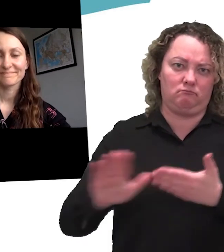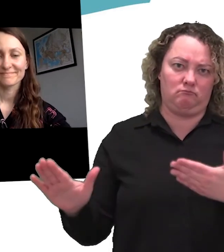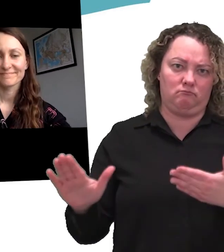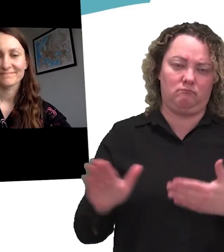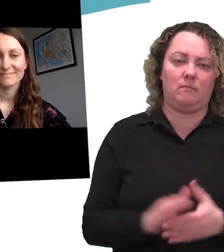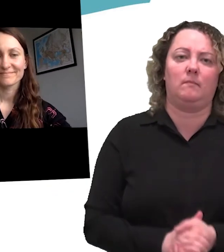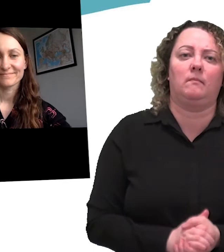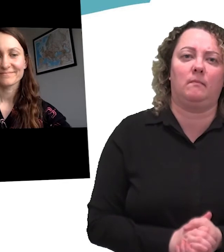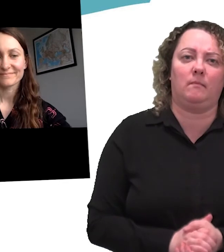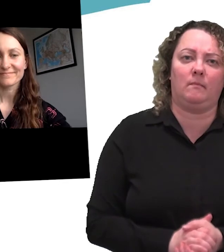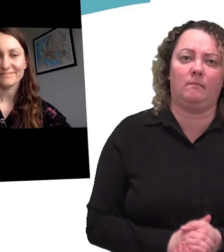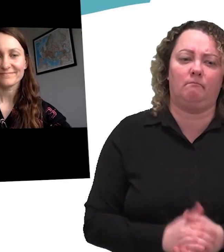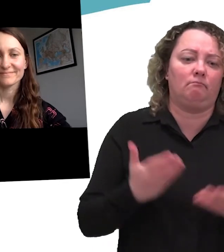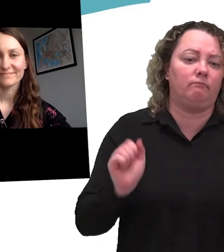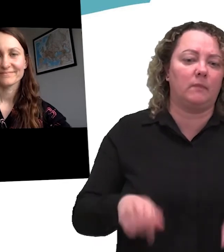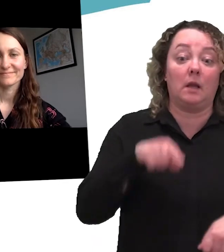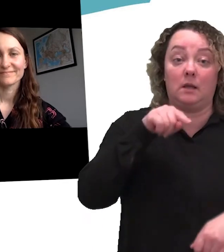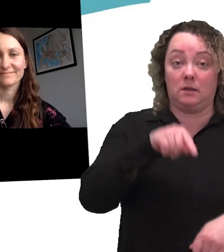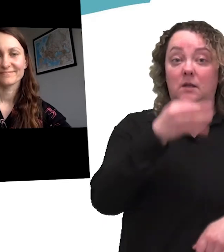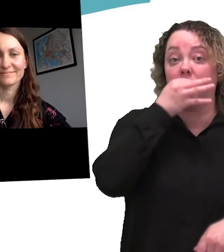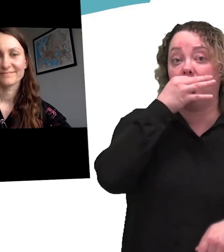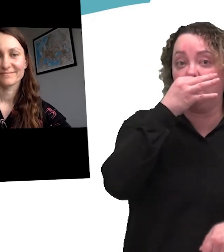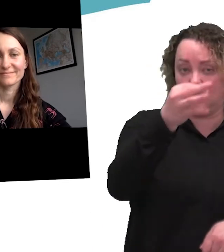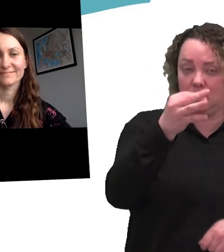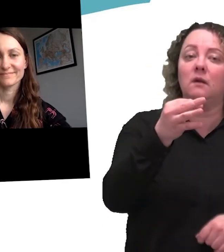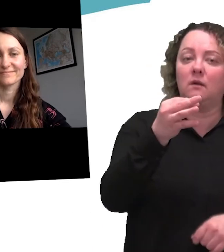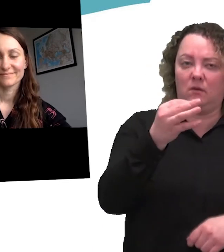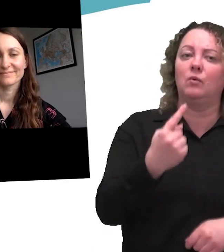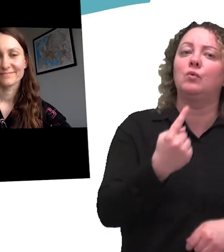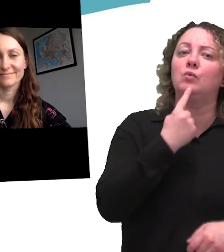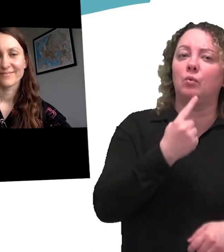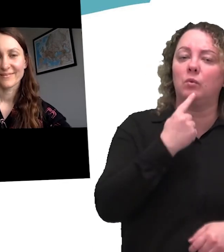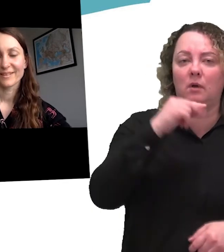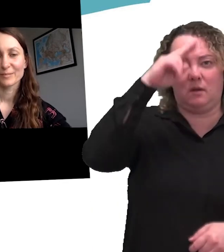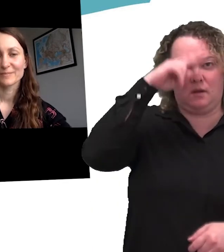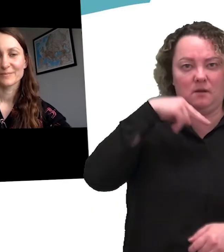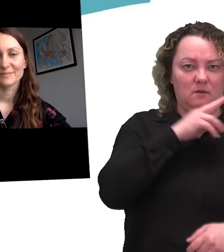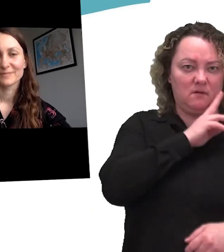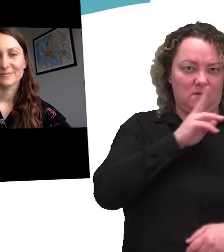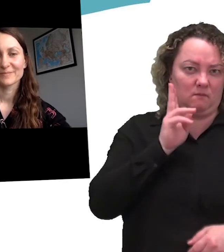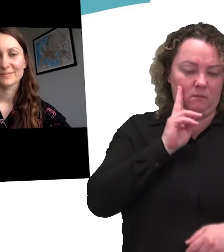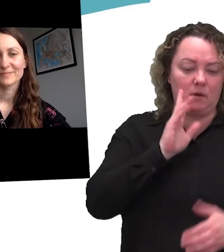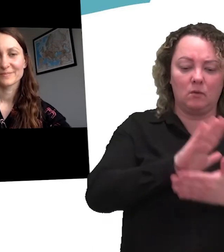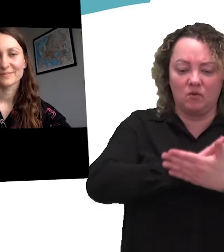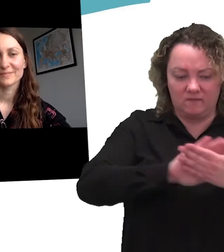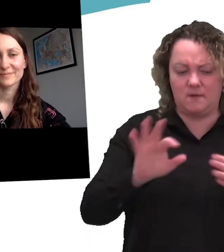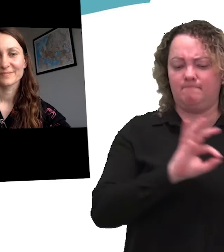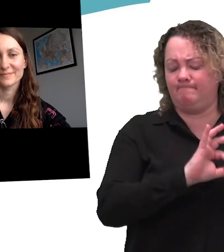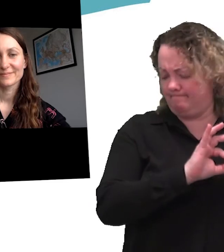sakyčiau, sunkiausia dalis tėvam išlaikyti būtent tą nuoseklumą. Tai geriau tada